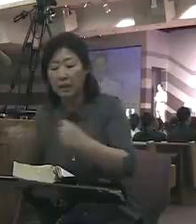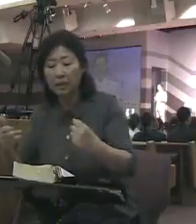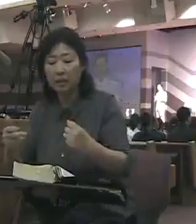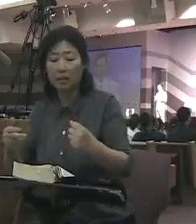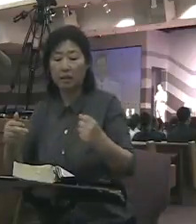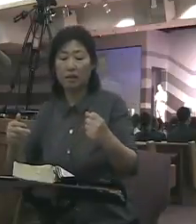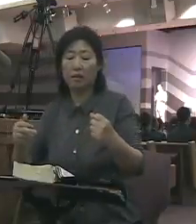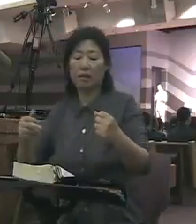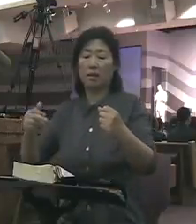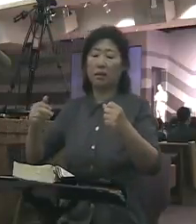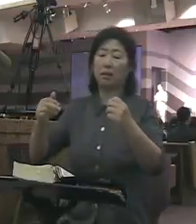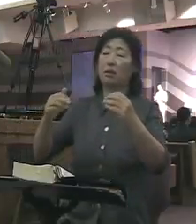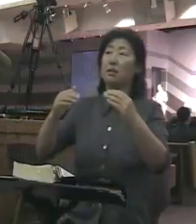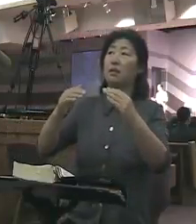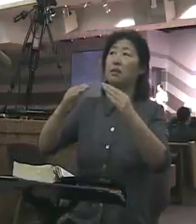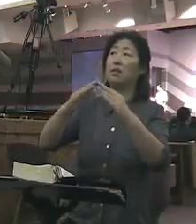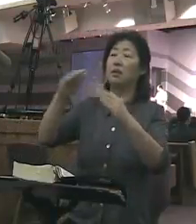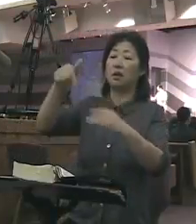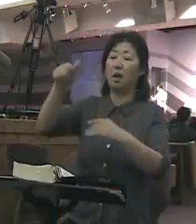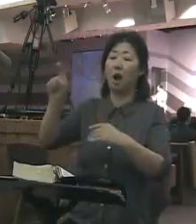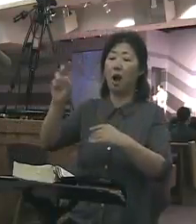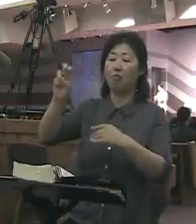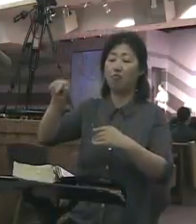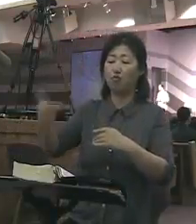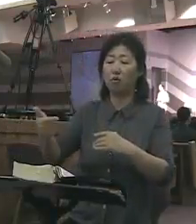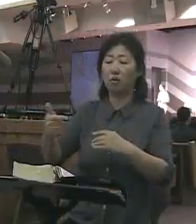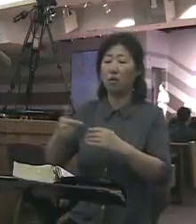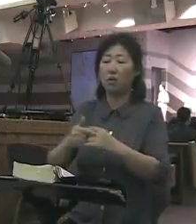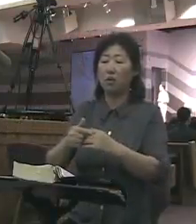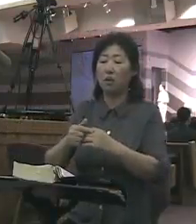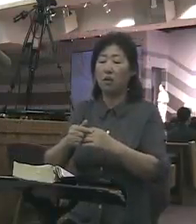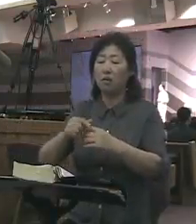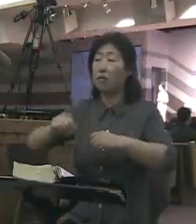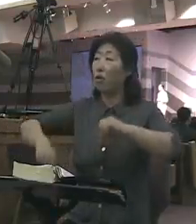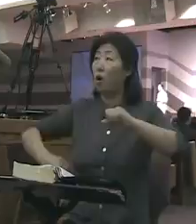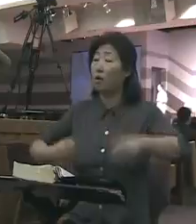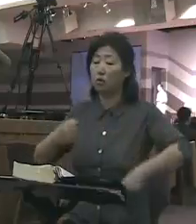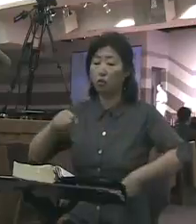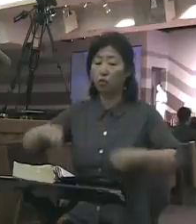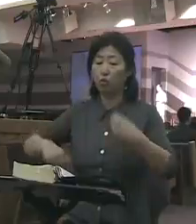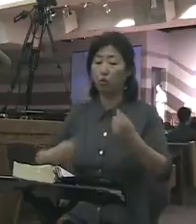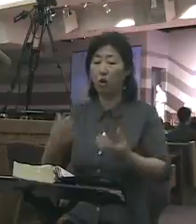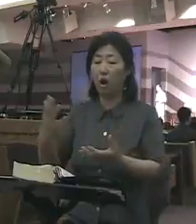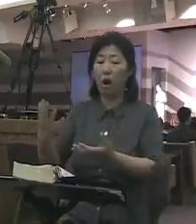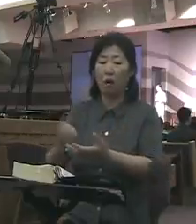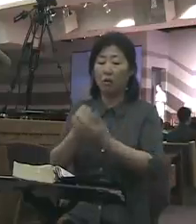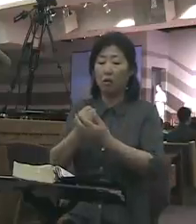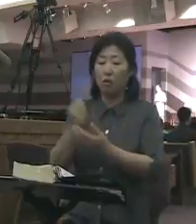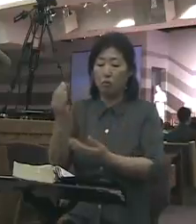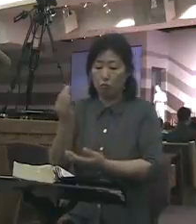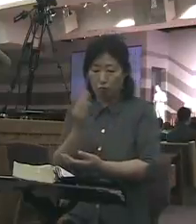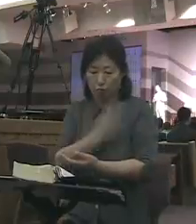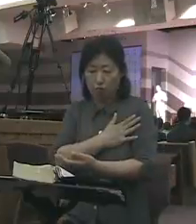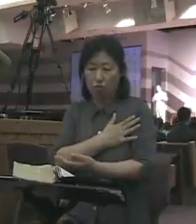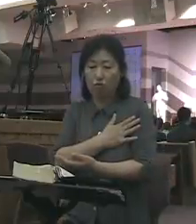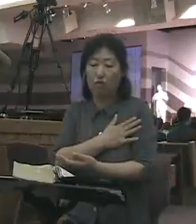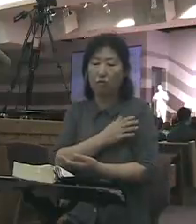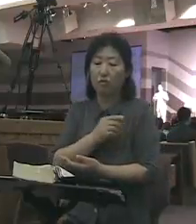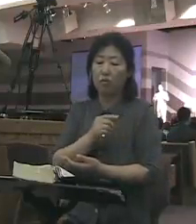많은 그 가축들을 지니고 있는 그러한 그 부자가 됩니다. 이제는 더 이상 이 두